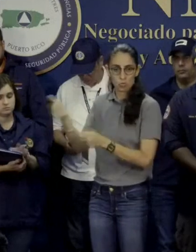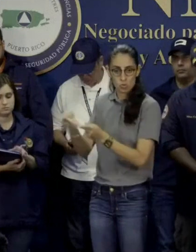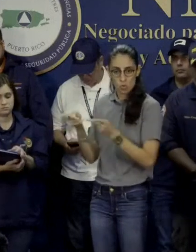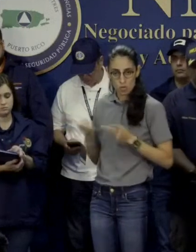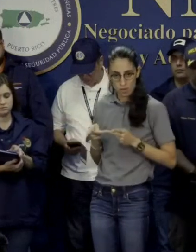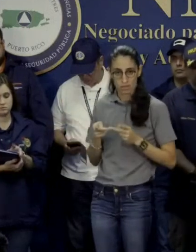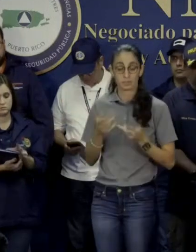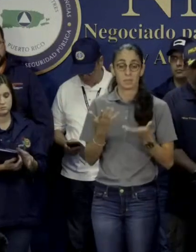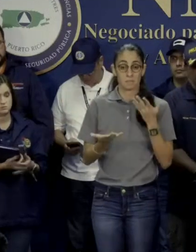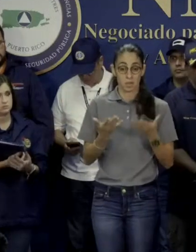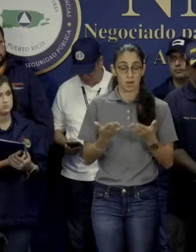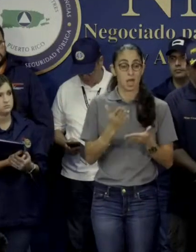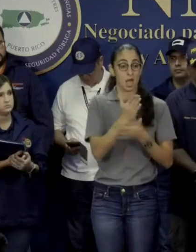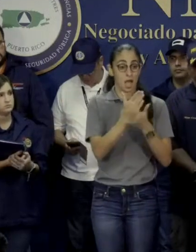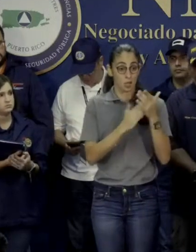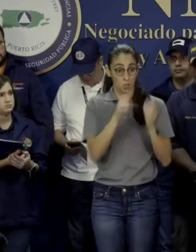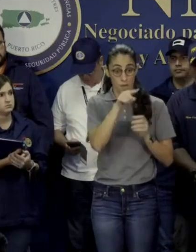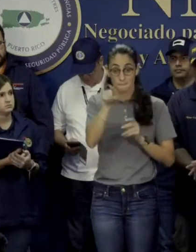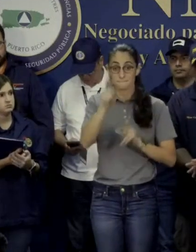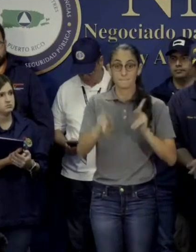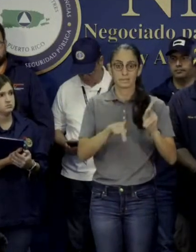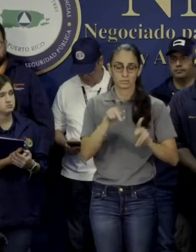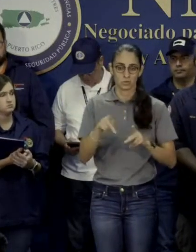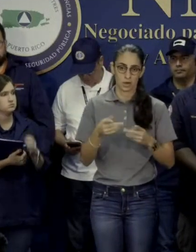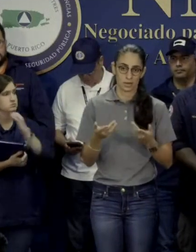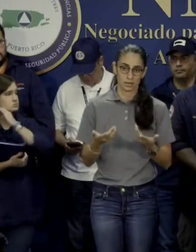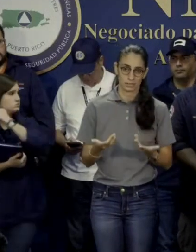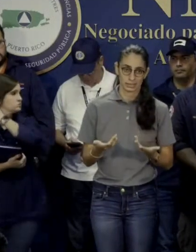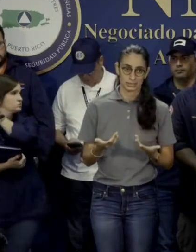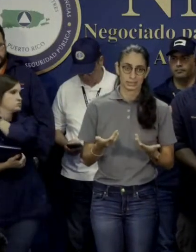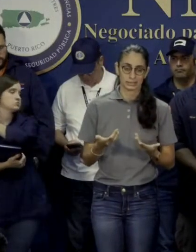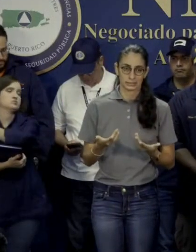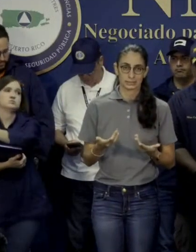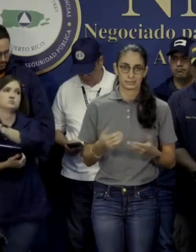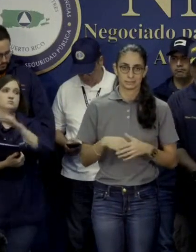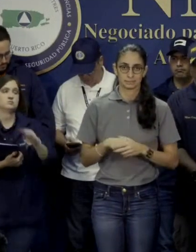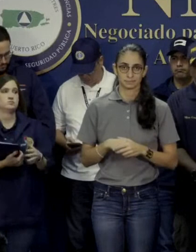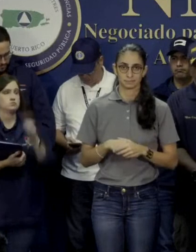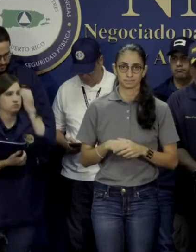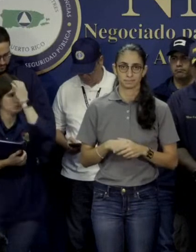que algunas de estas personas, pues, debieron haber